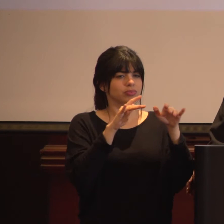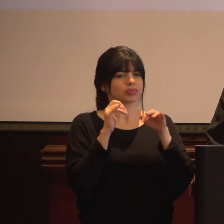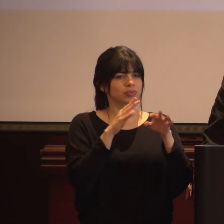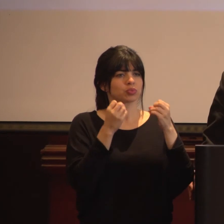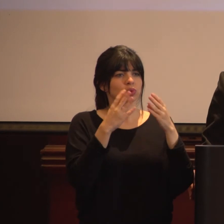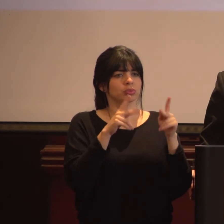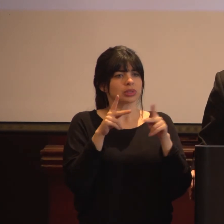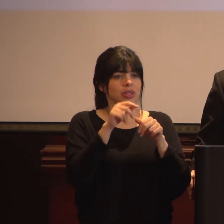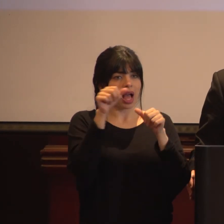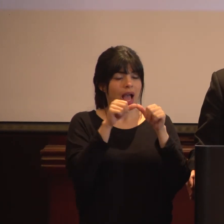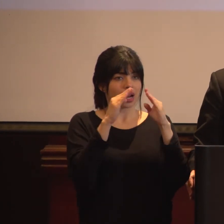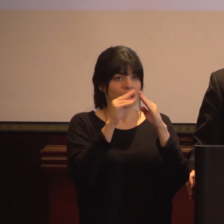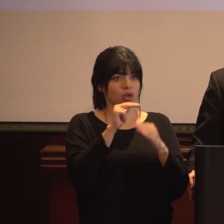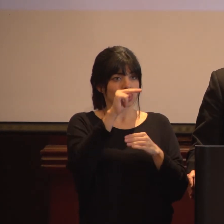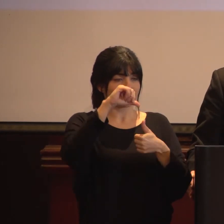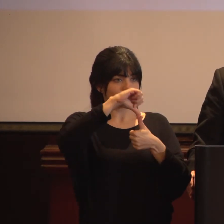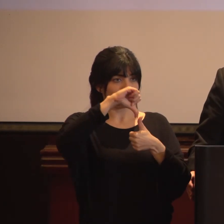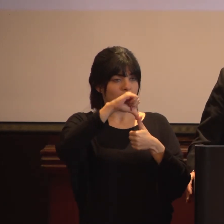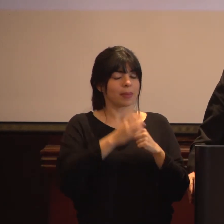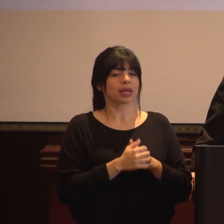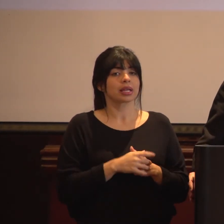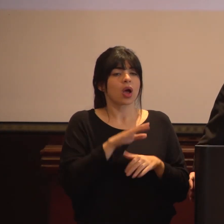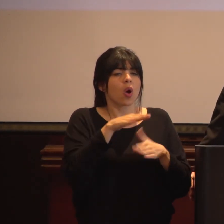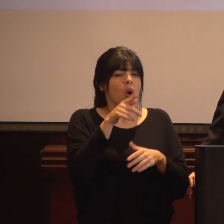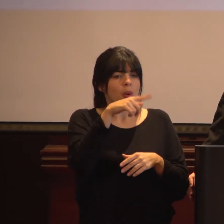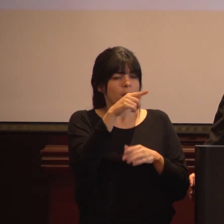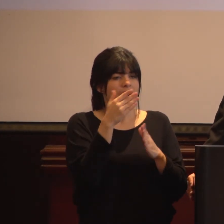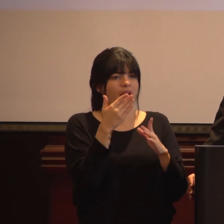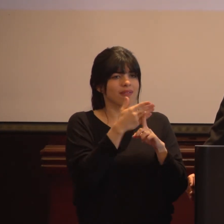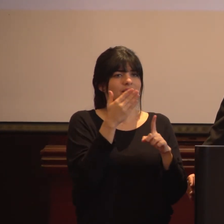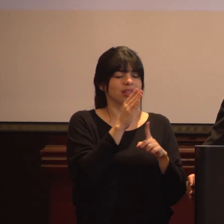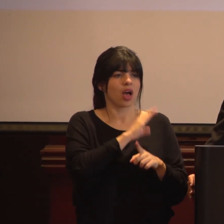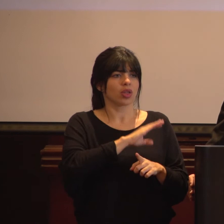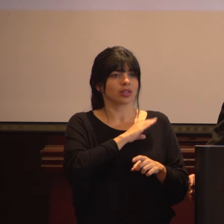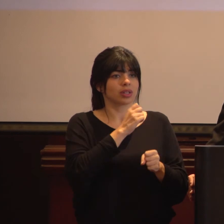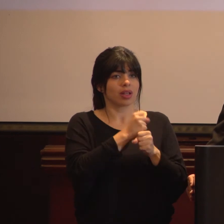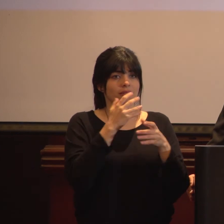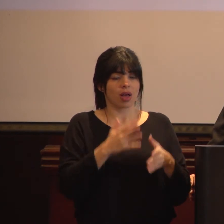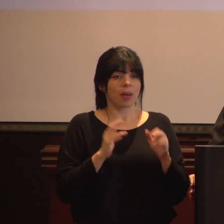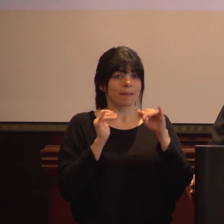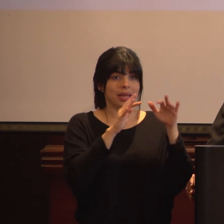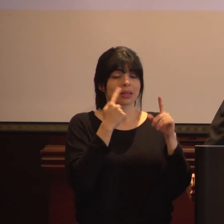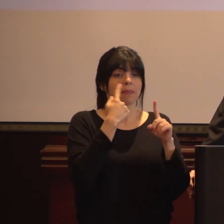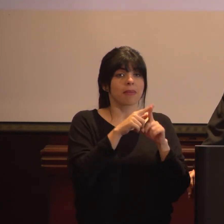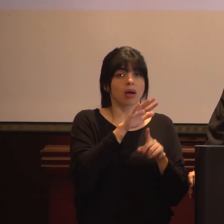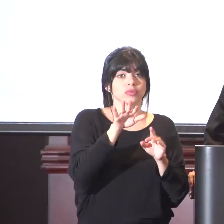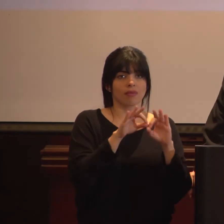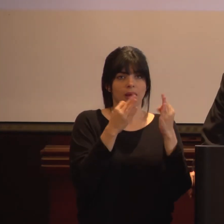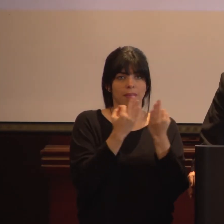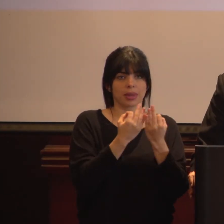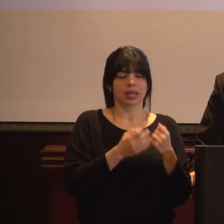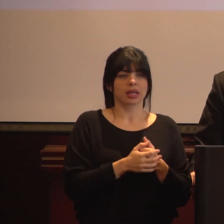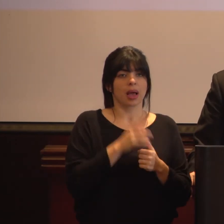de los ciudadanos del triángulo norte de Centroamérica Y cómo estos afectan la condición de los trabajadores migratorios y sus familias sobre lo